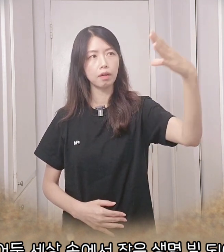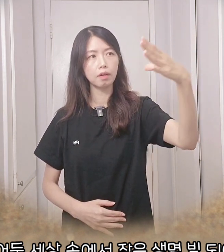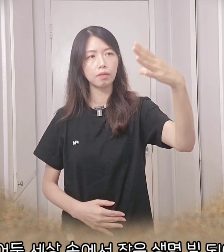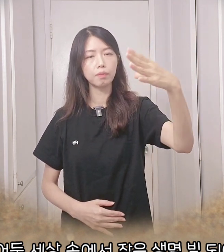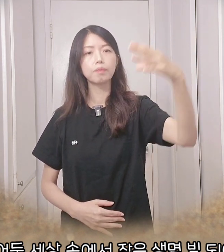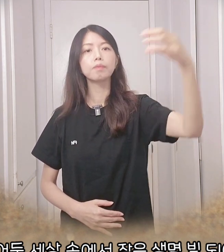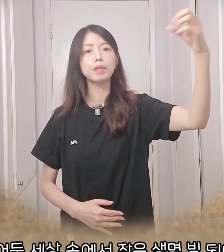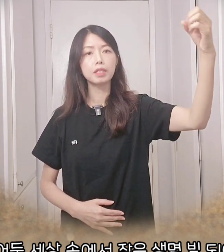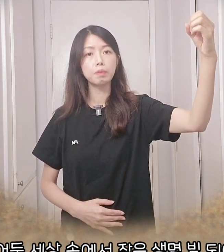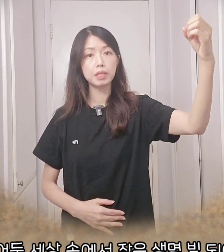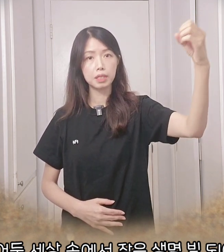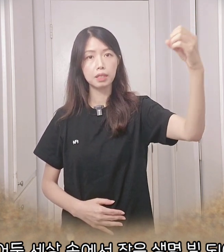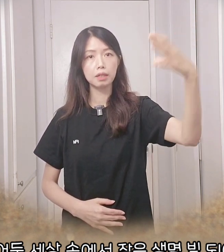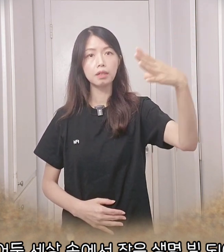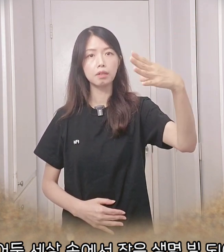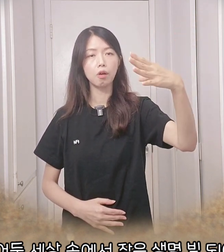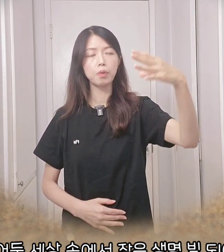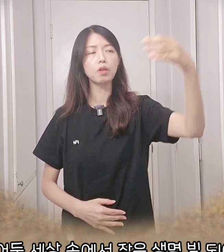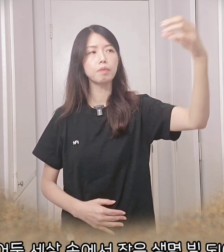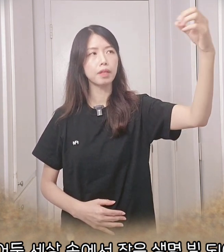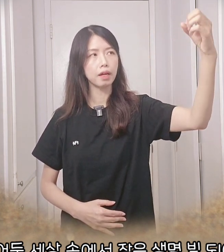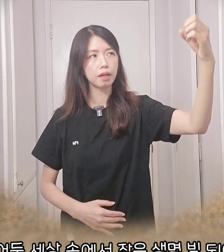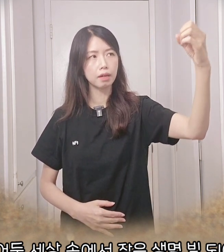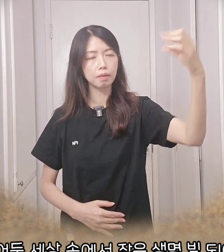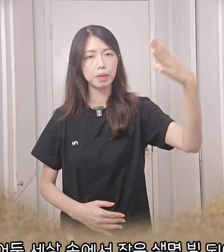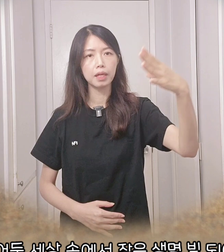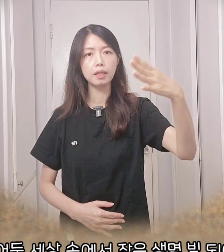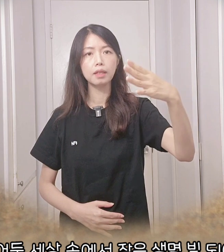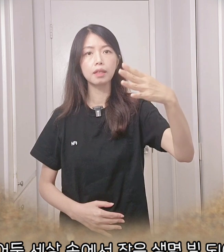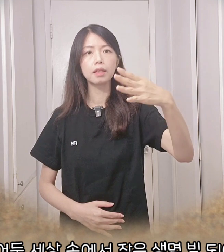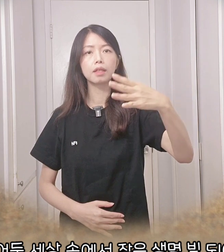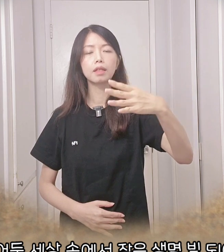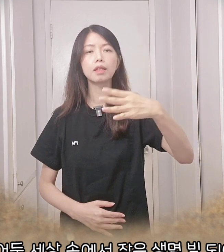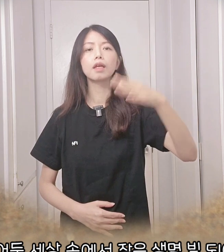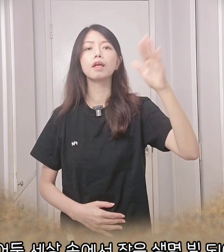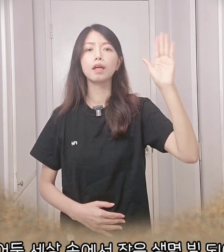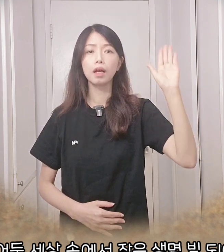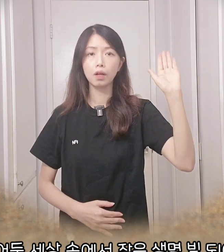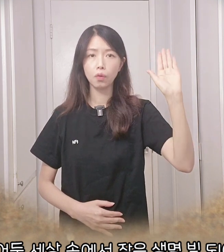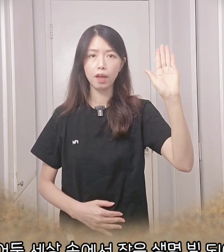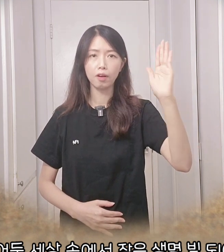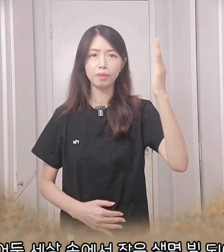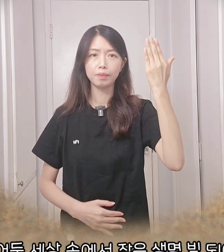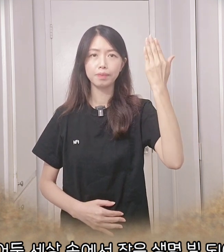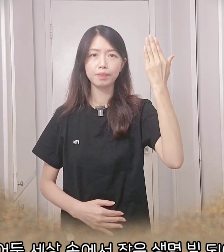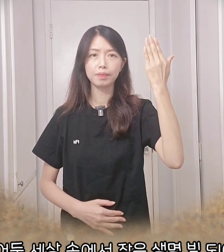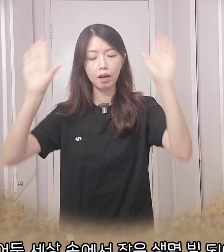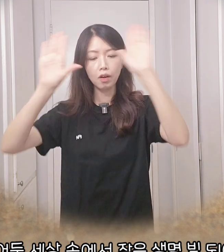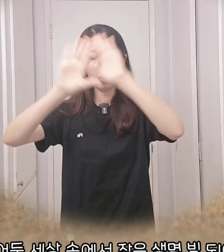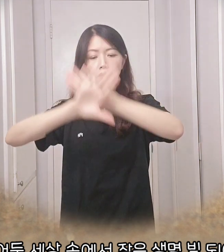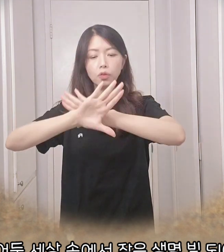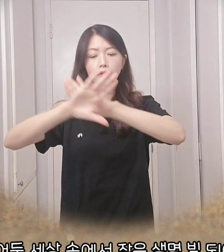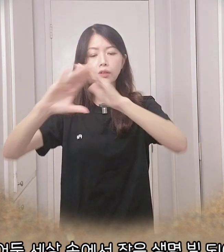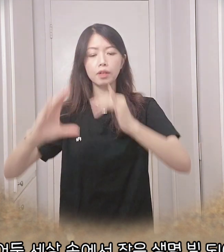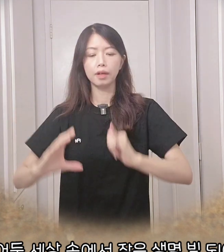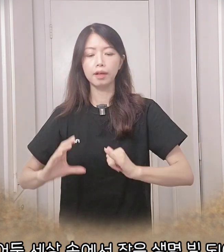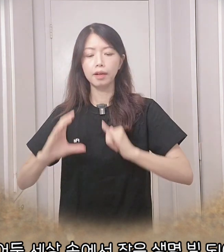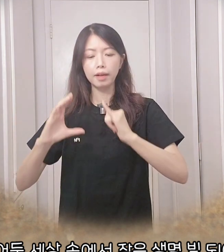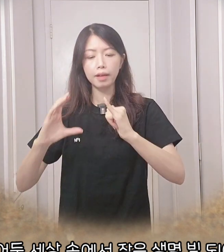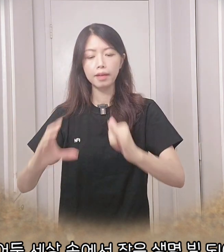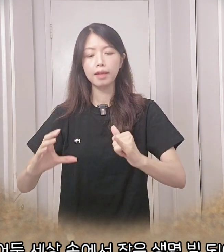이렇게 빛이 비치는 그런 표현입니다. 빛, 되어.